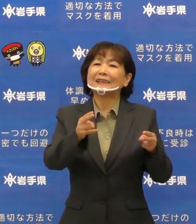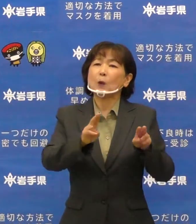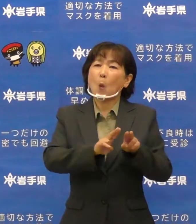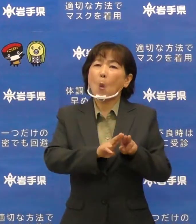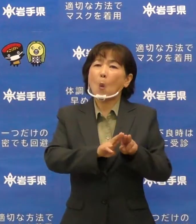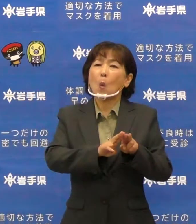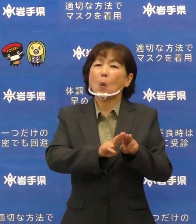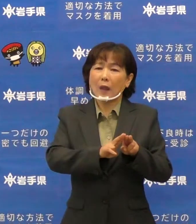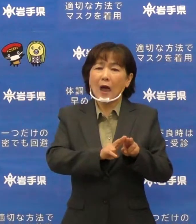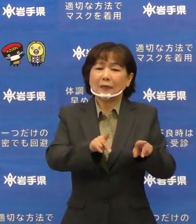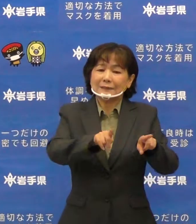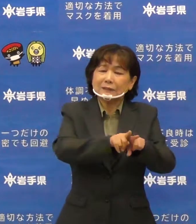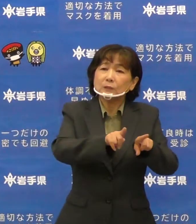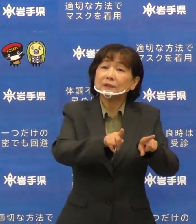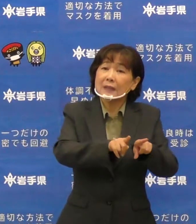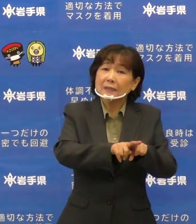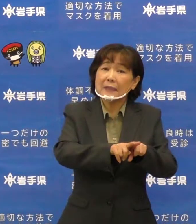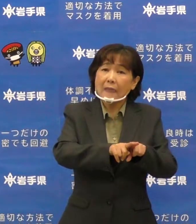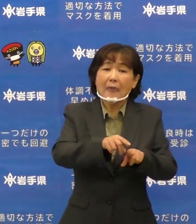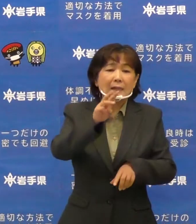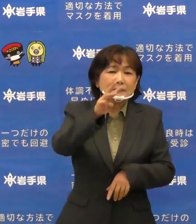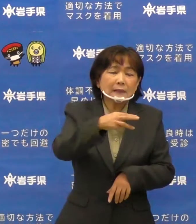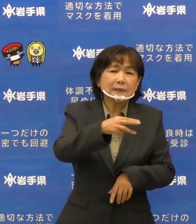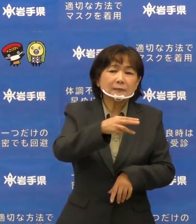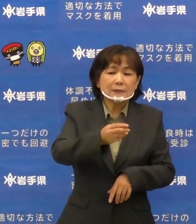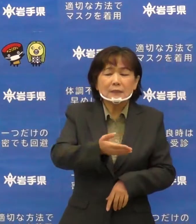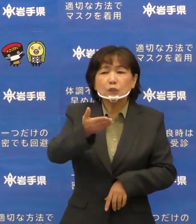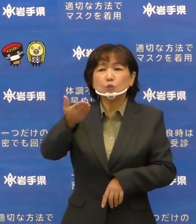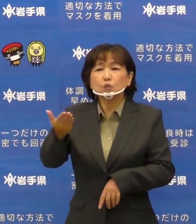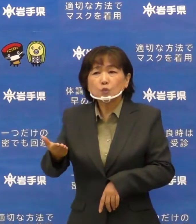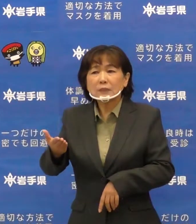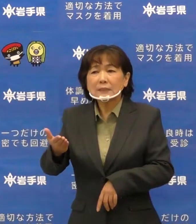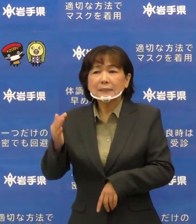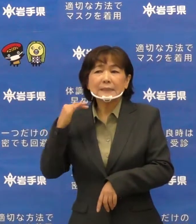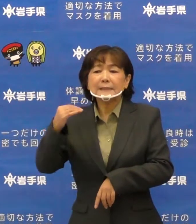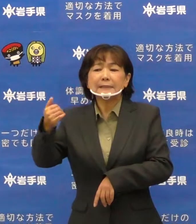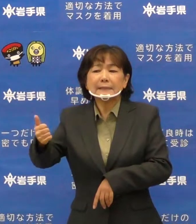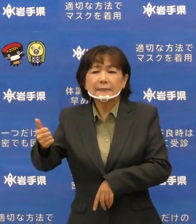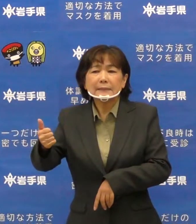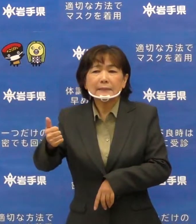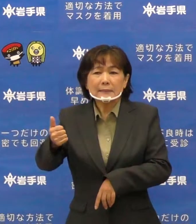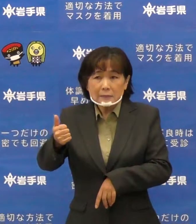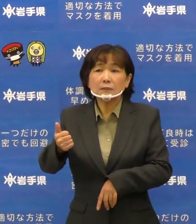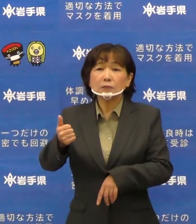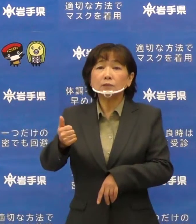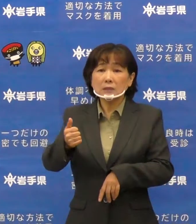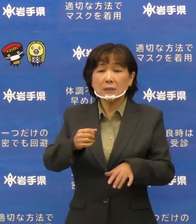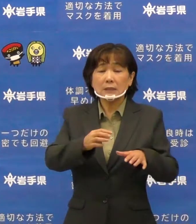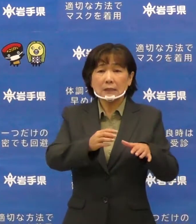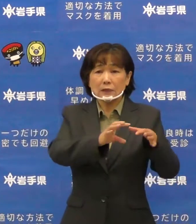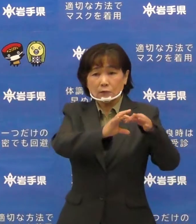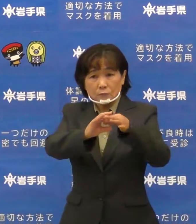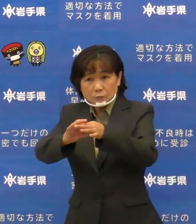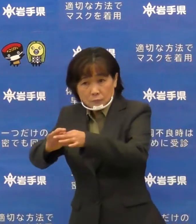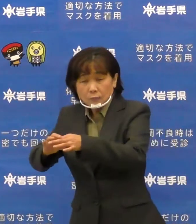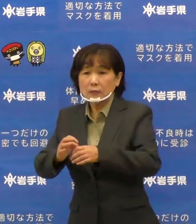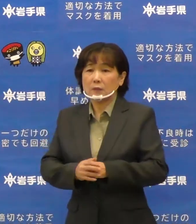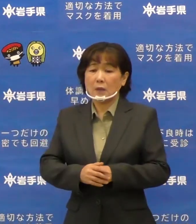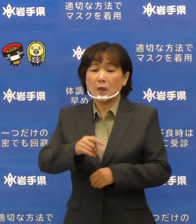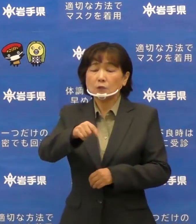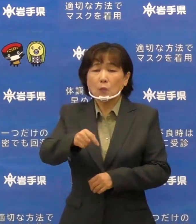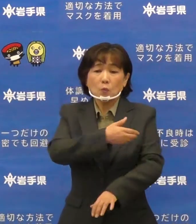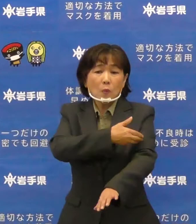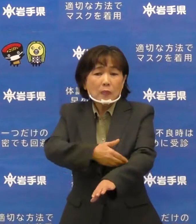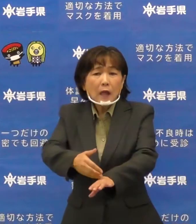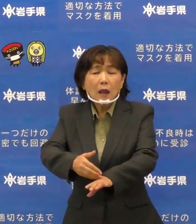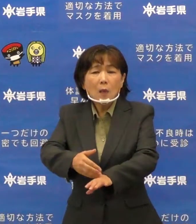事選へと戦った、その流れを その枠組みをやはり尊重してほしい